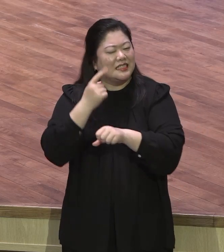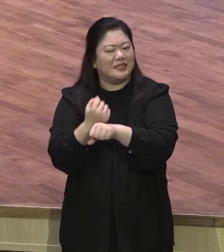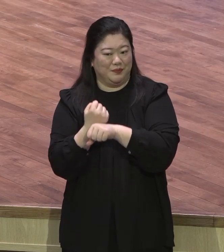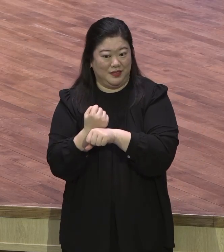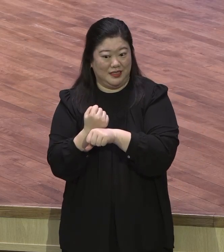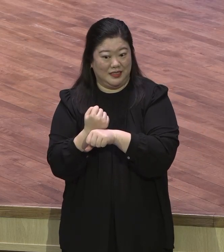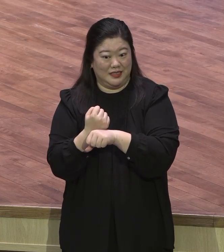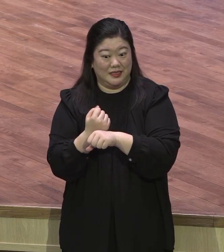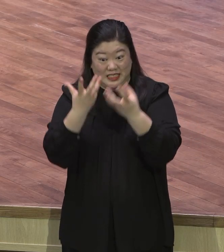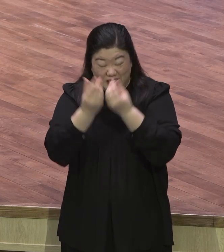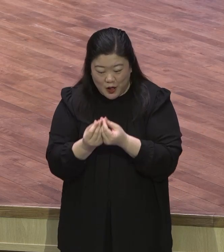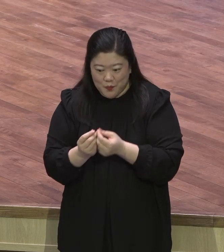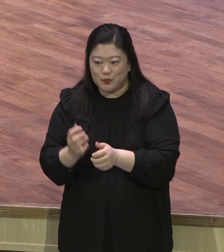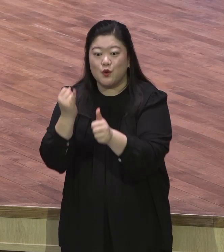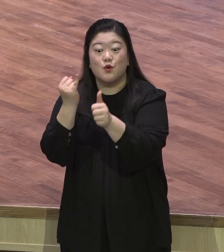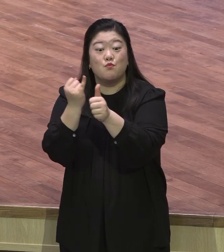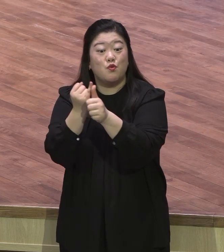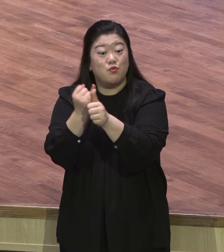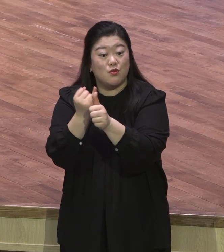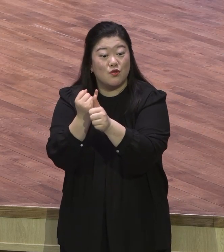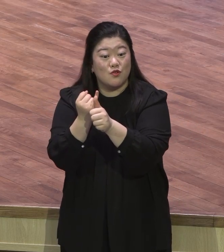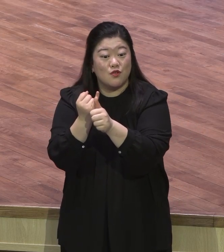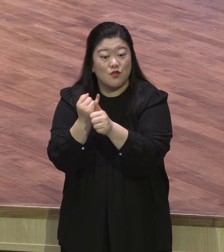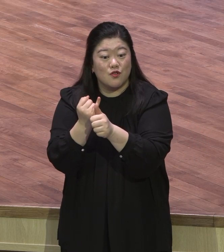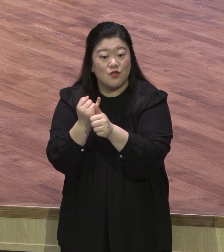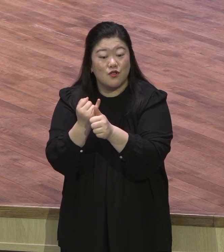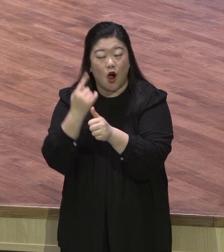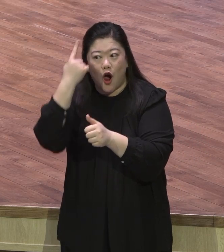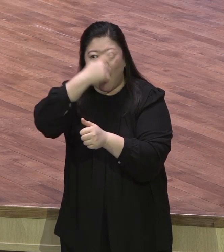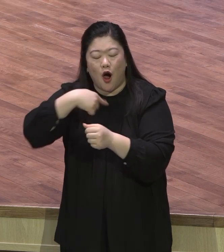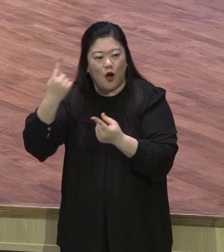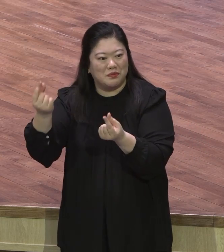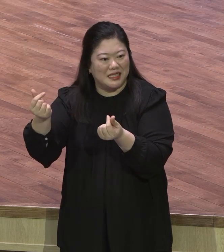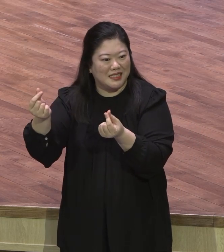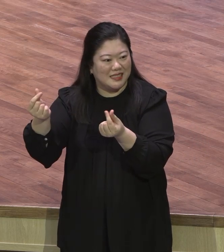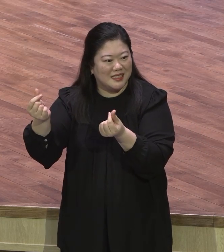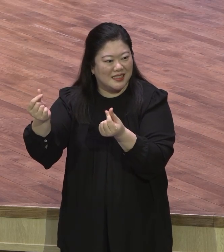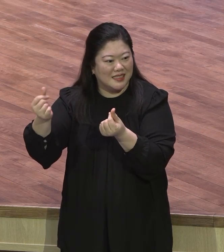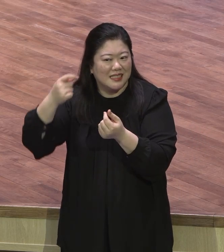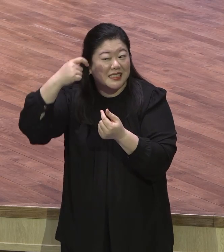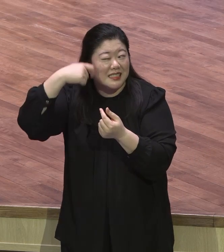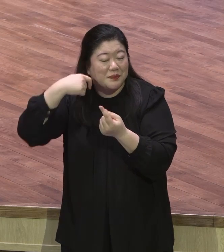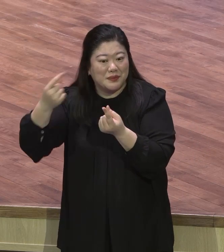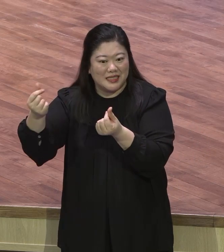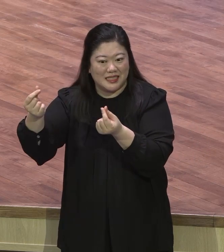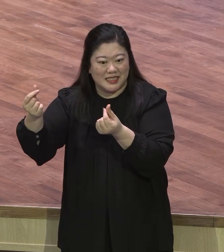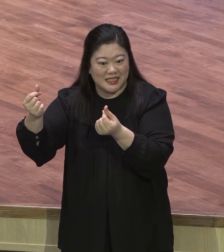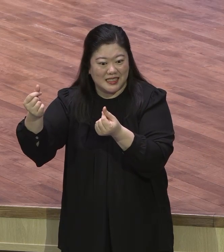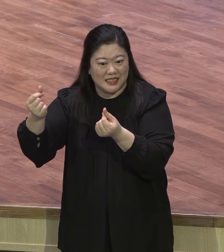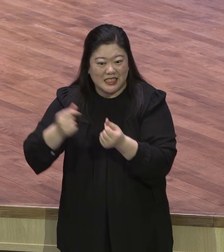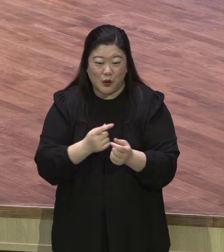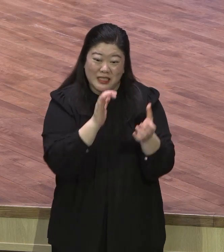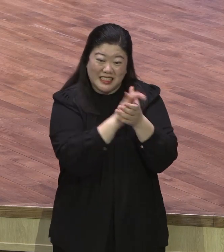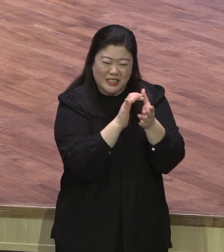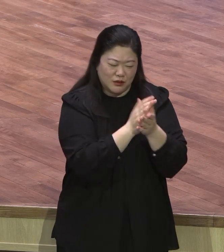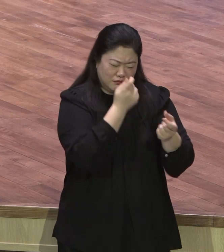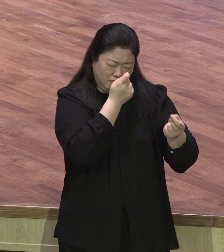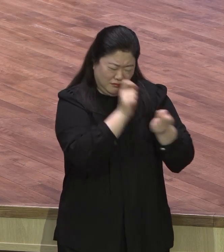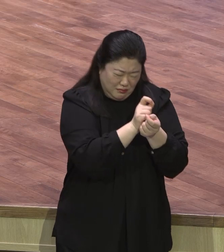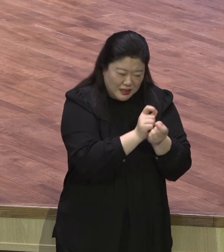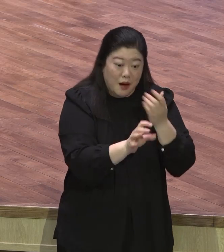사람끼리는 닮아갑니다 그렇죠 닮아요 부부가 닮아가고 친구끼리 닮아가고 비슷하죠